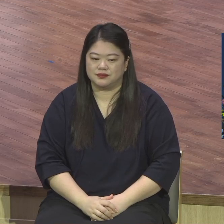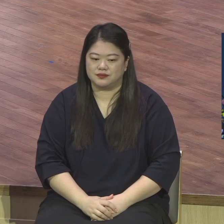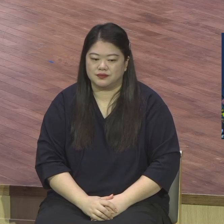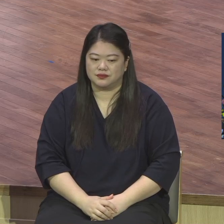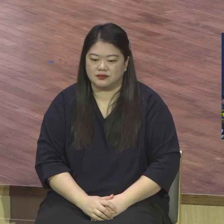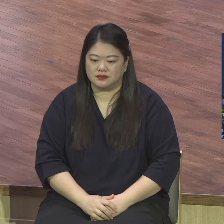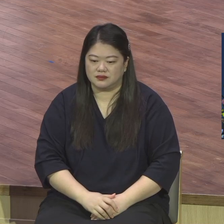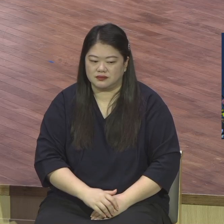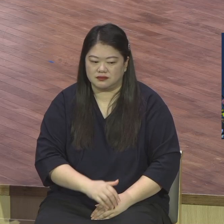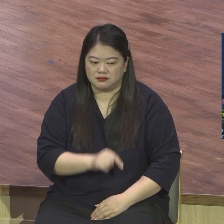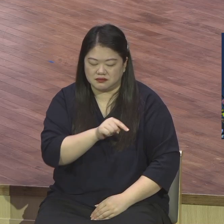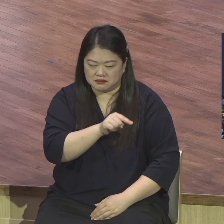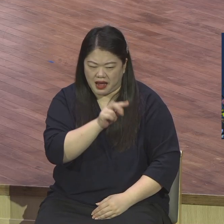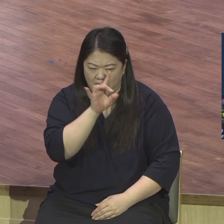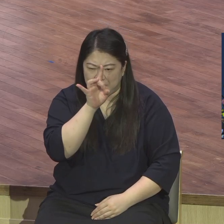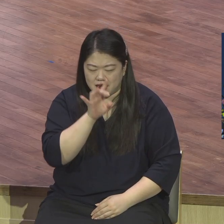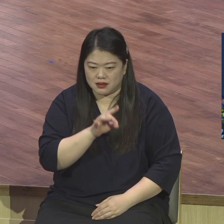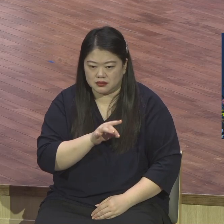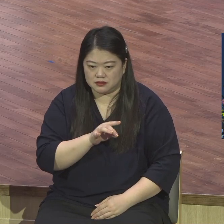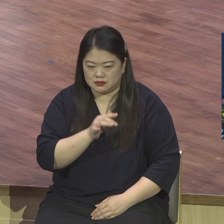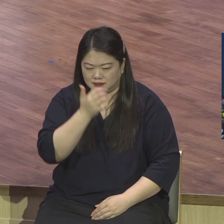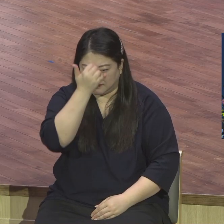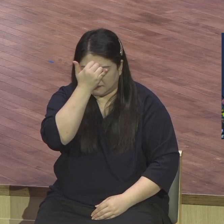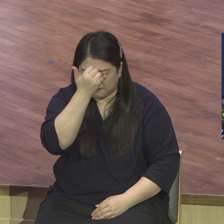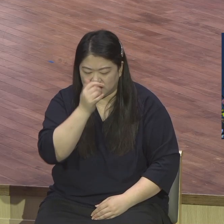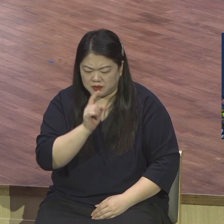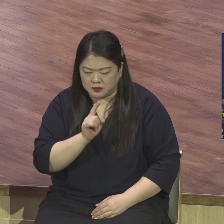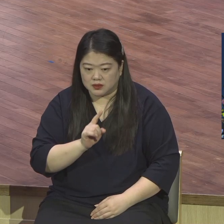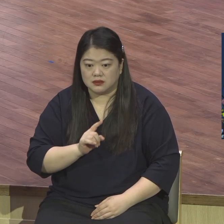자유롭지 못한 분들 오늘부터